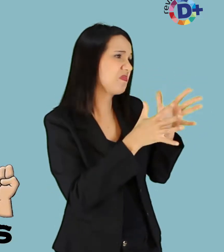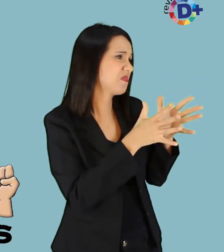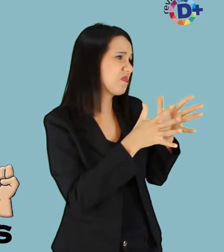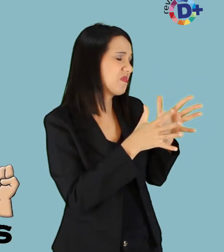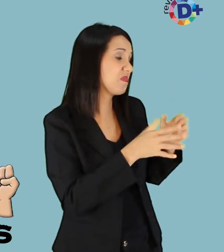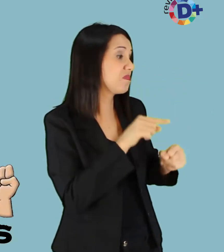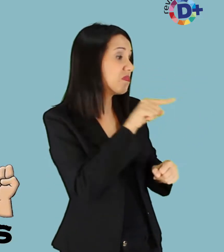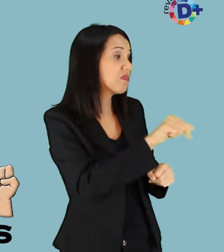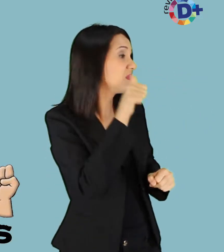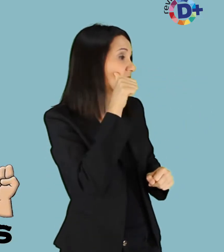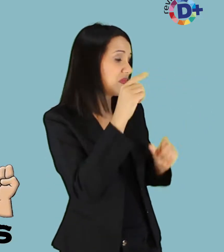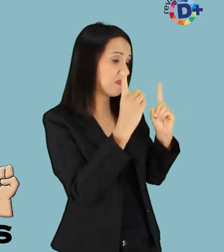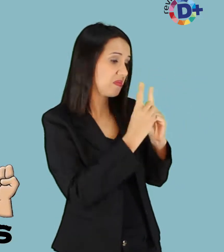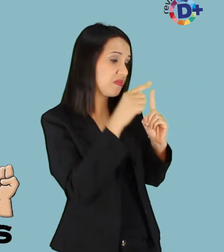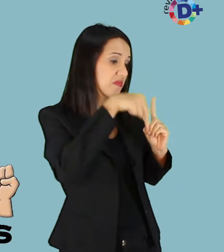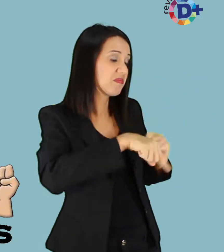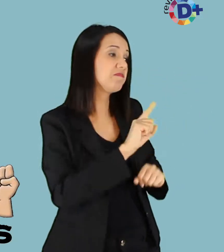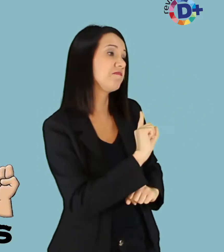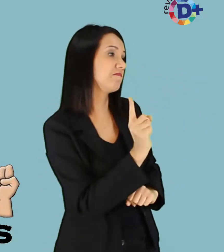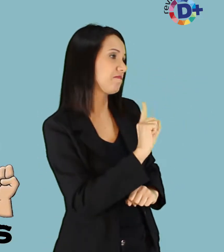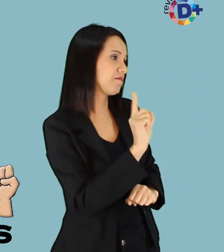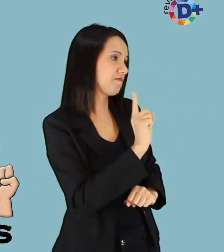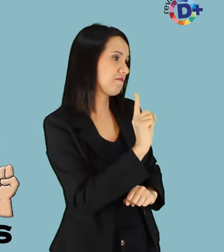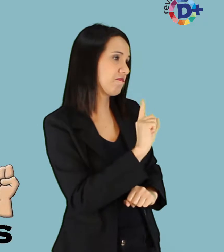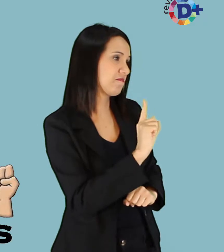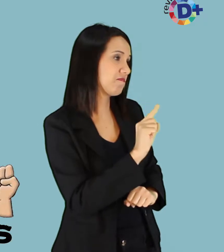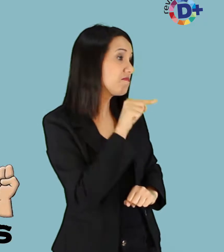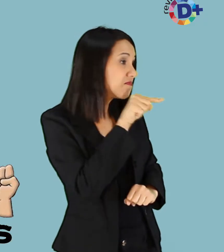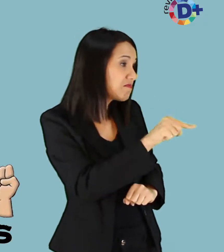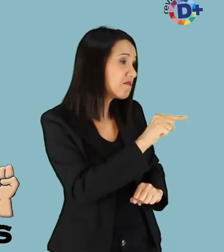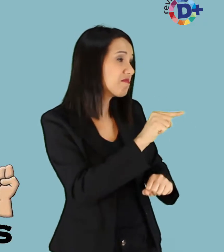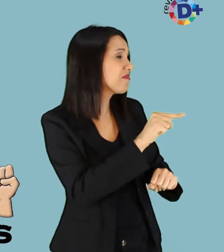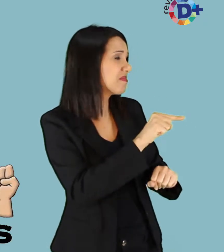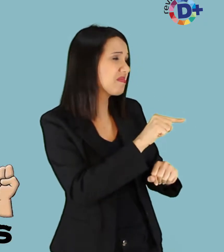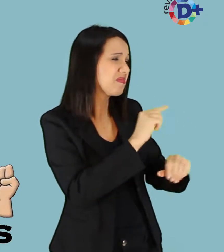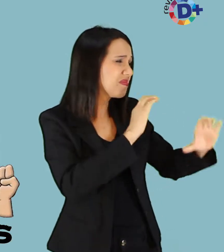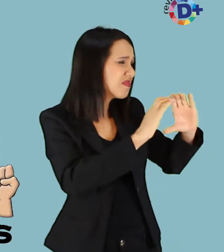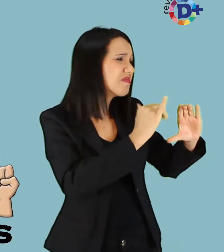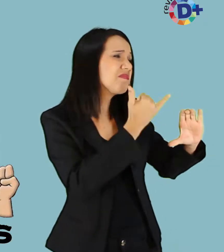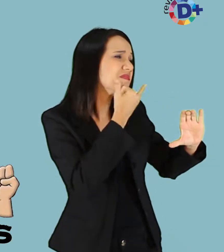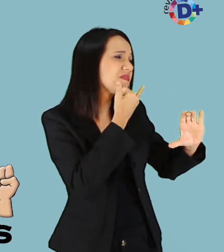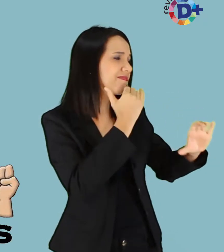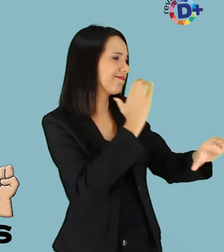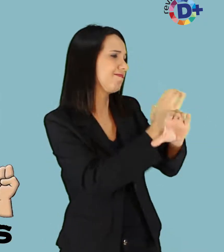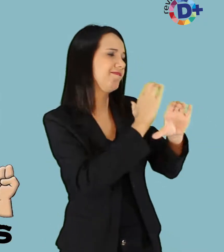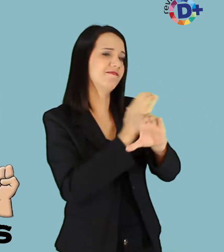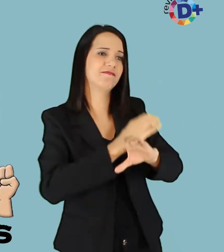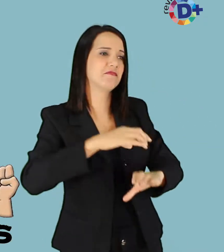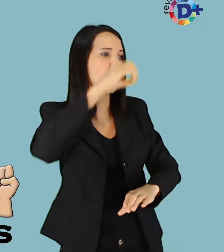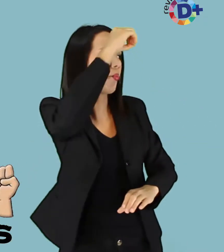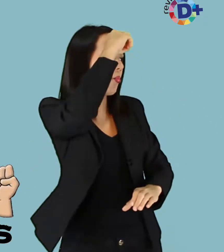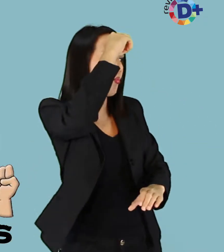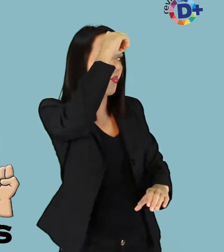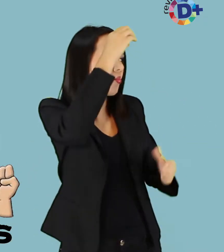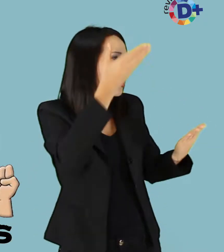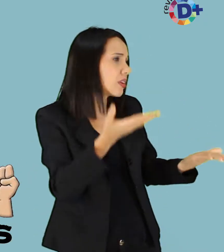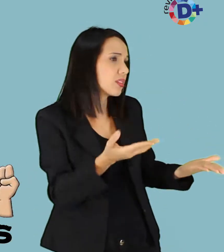não. Essa mulher não vai ser atendida aqui não. Isso que ela está dizendo ninguém entende.